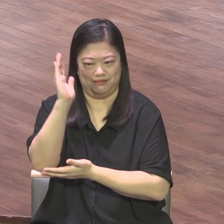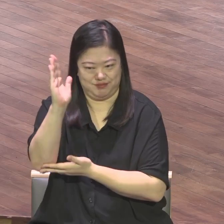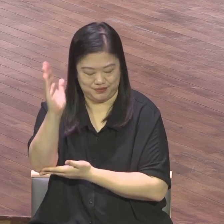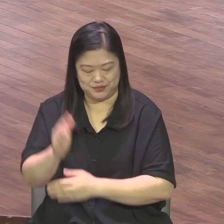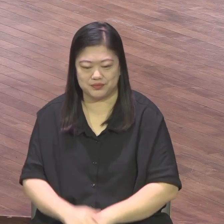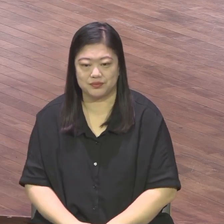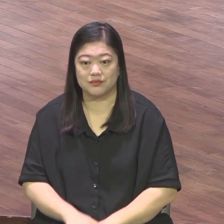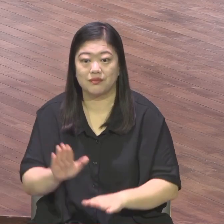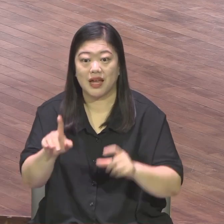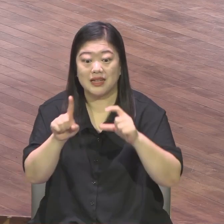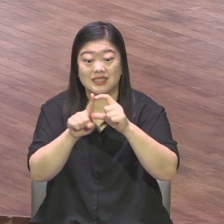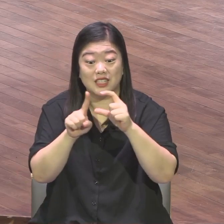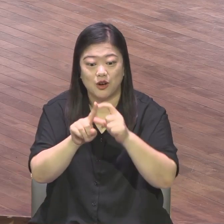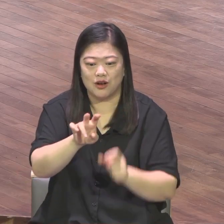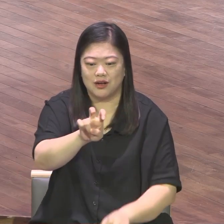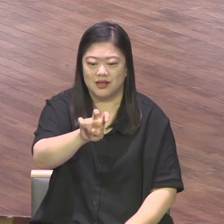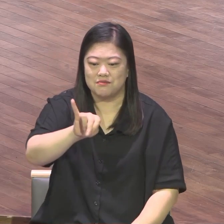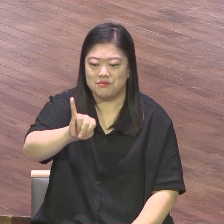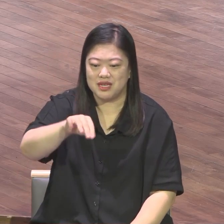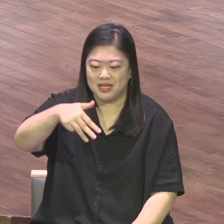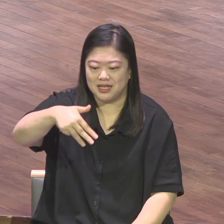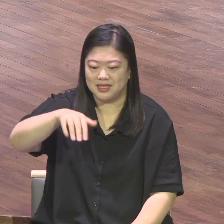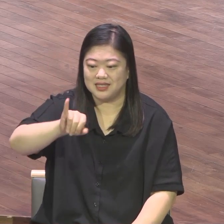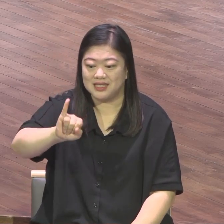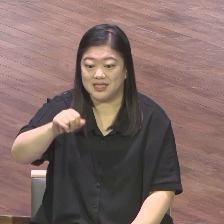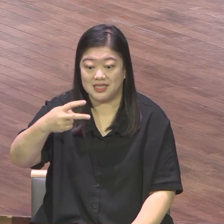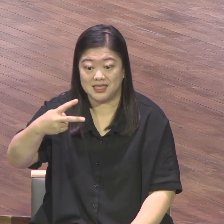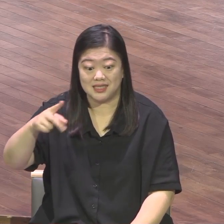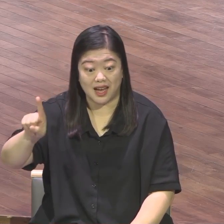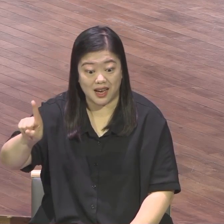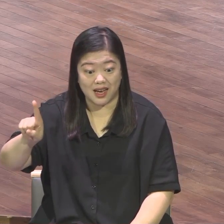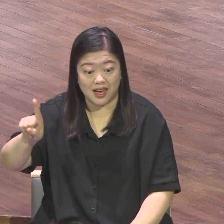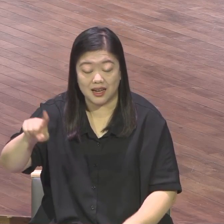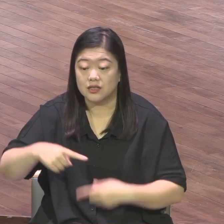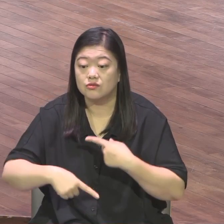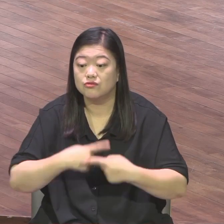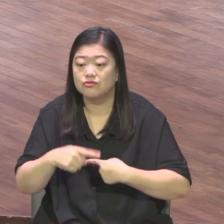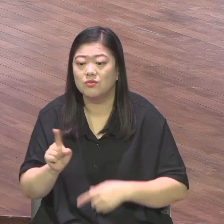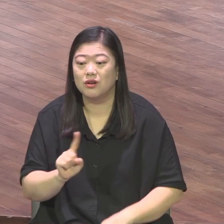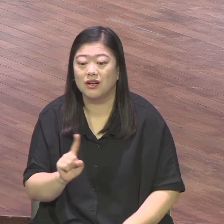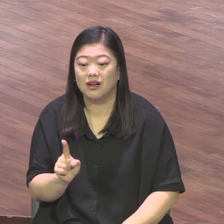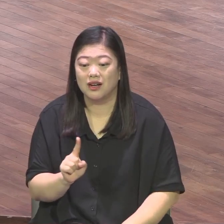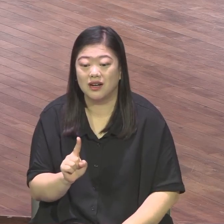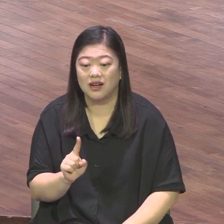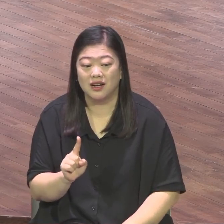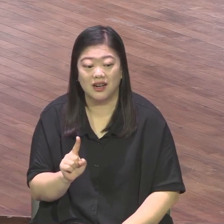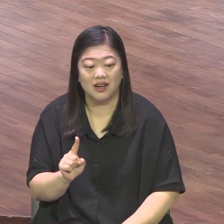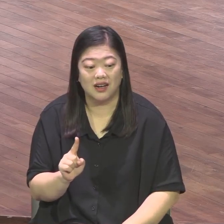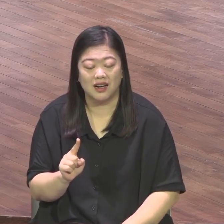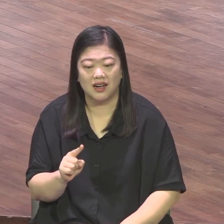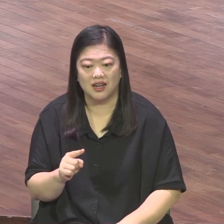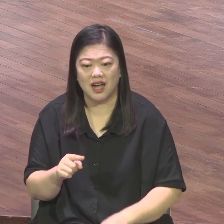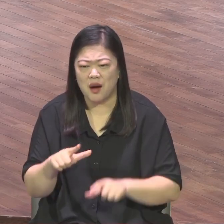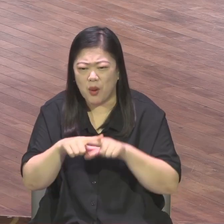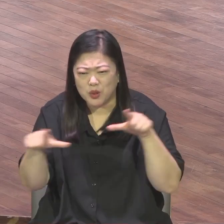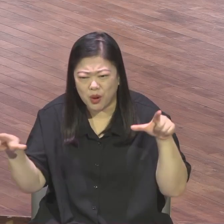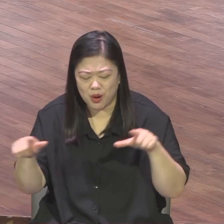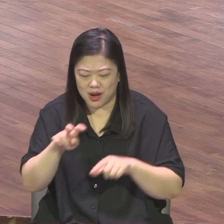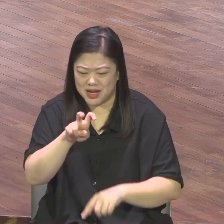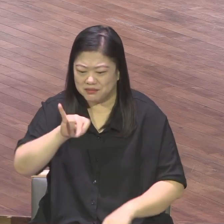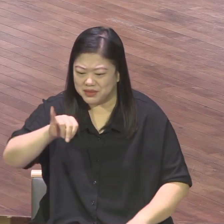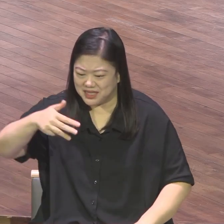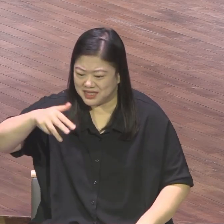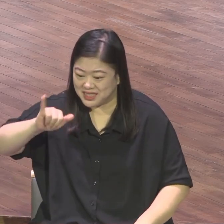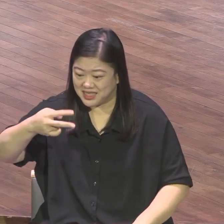미친이라는 표현이 지금 몇 번 나옵니다. 이 본문에서 미쳤다, 미쳐. 좀 강한 느낌이 들지요. 흔히 미치다라는